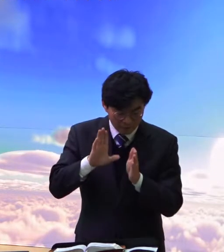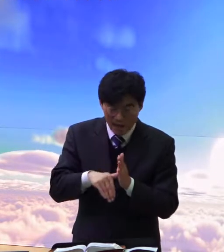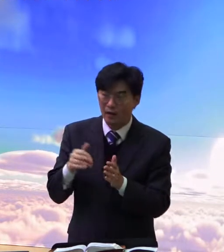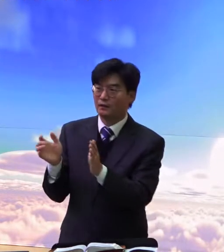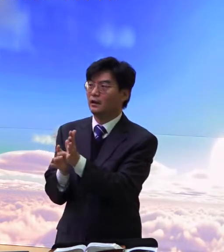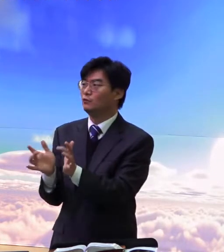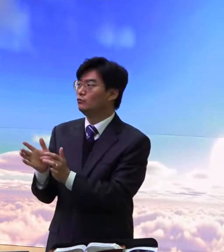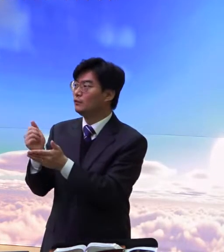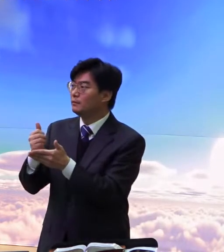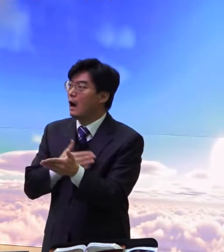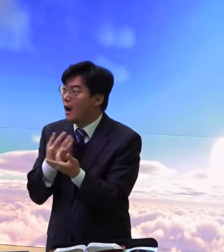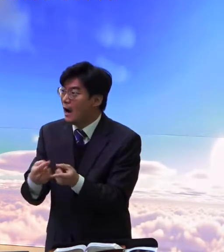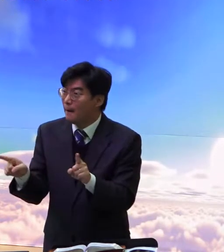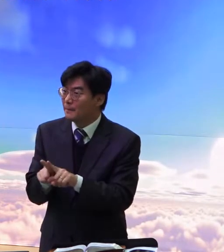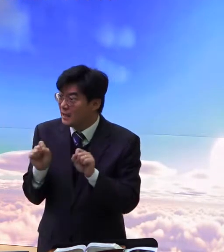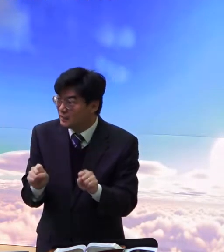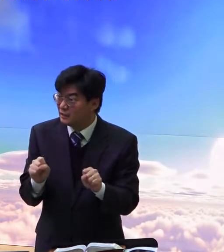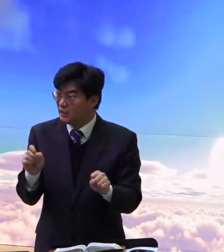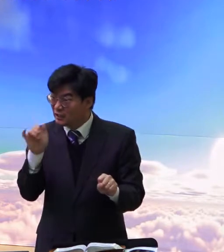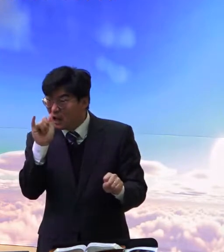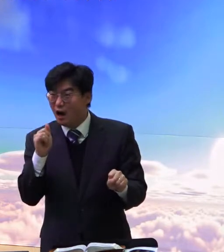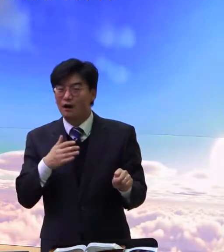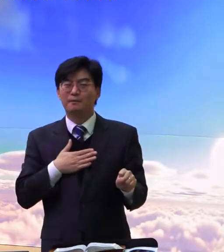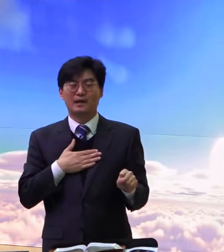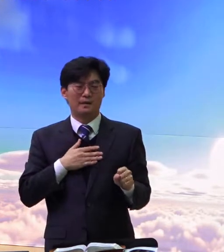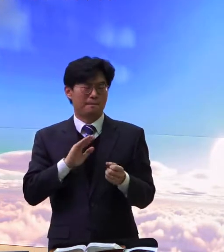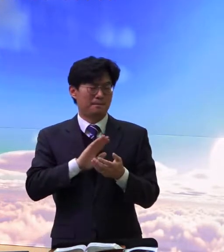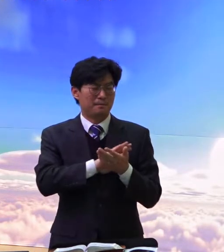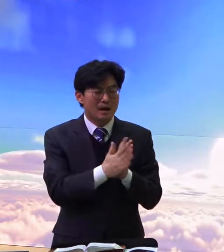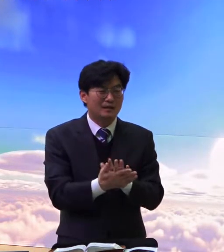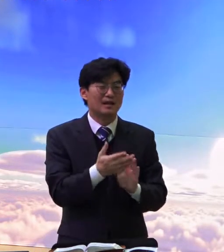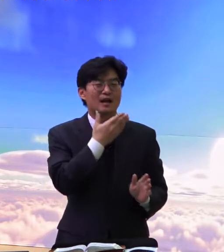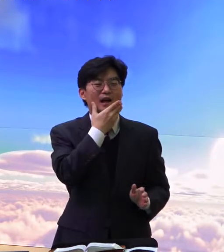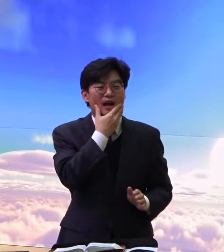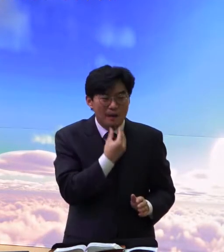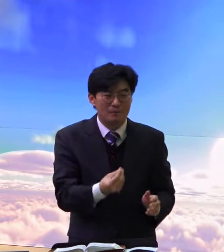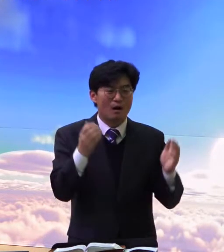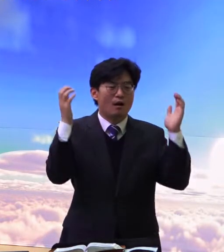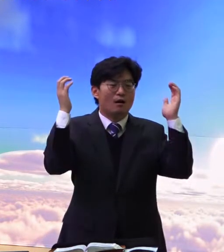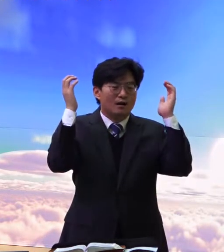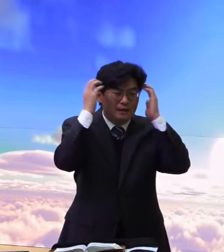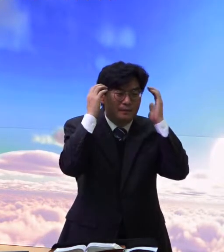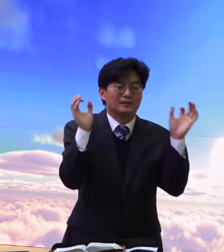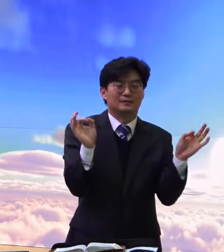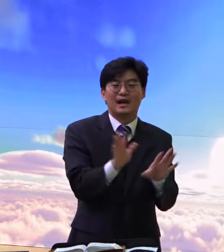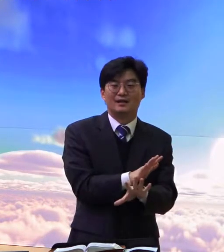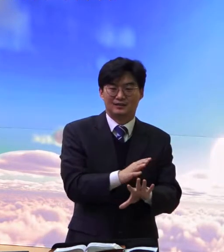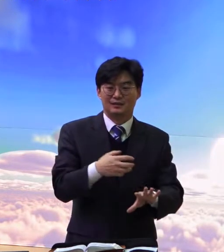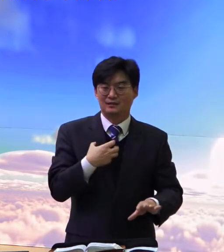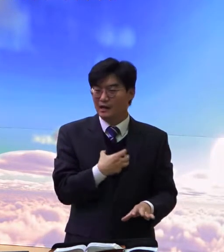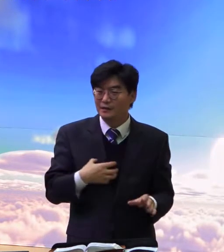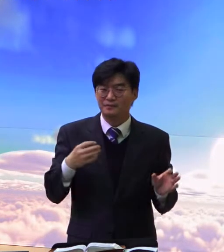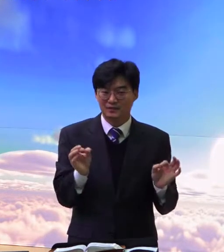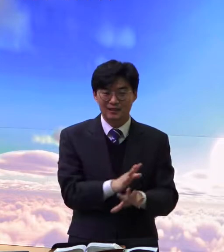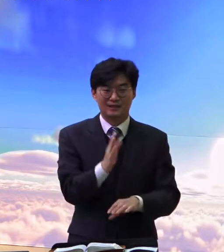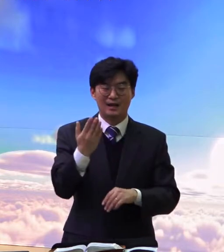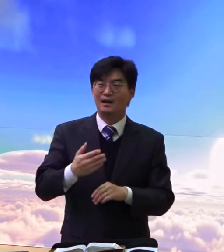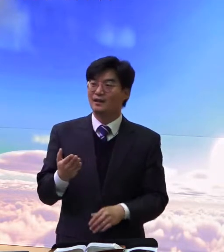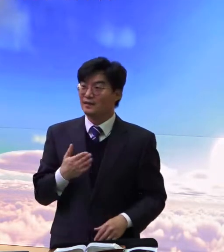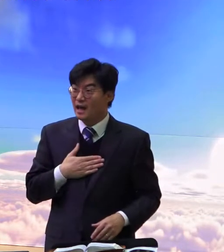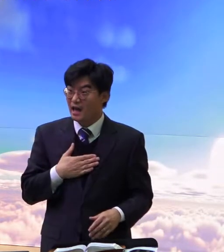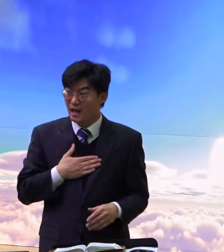생각을 하면 행복하고 정말 눈물이 나올 것 같고 그런 사람이 예수 믿는 사람입니다. 내가 가지고 있는 거